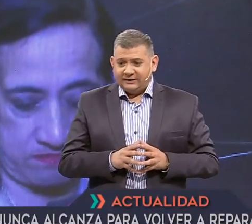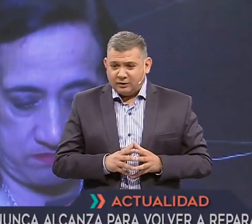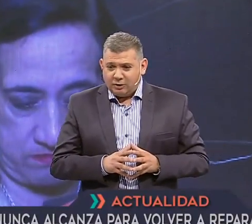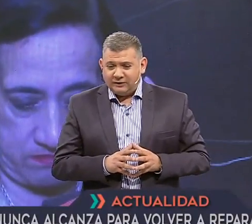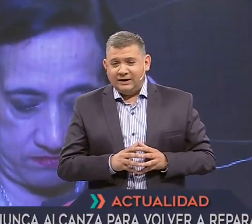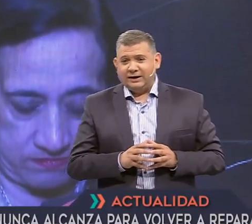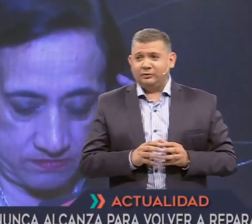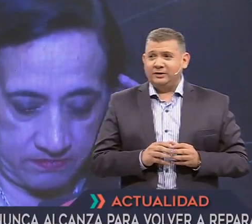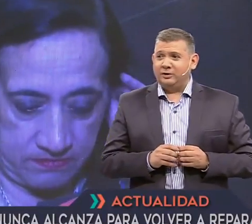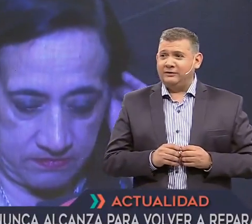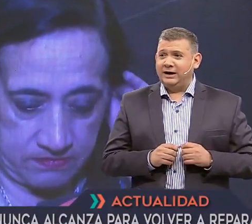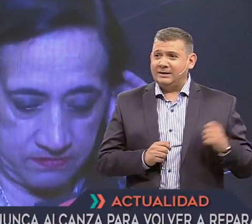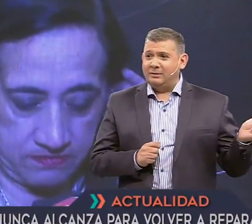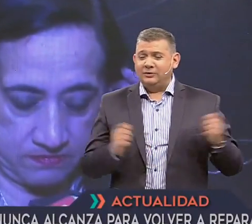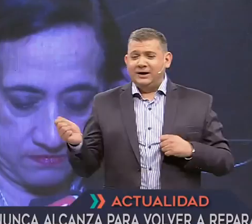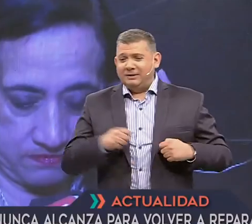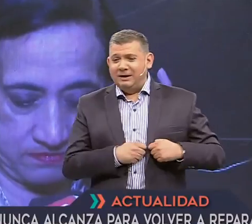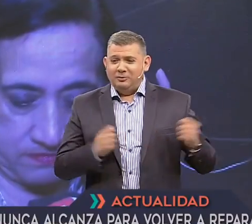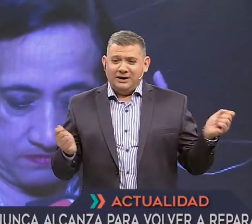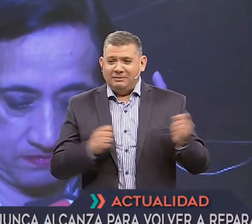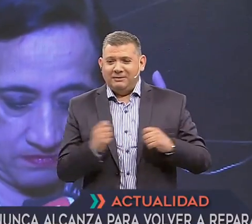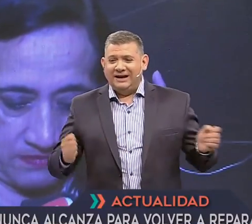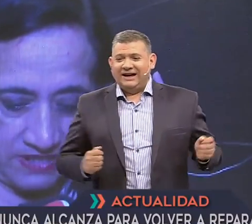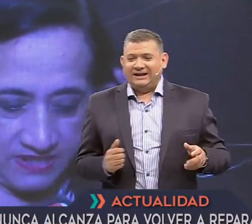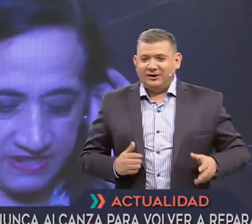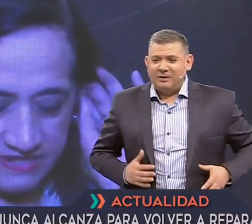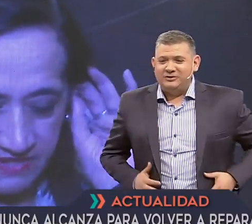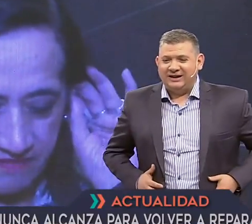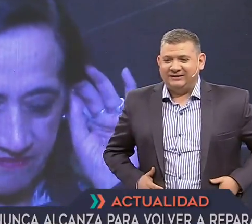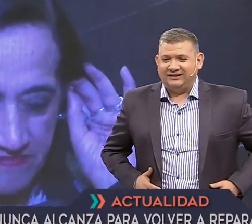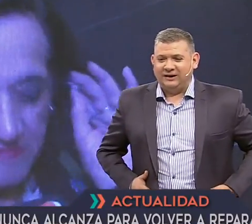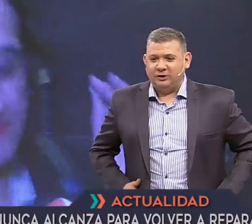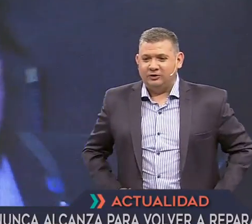muchas gracias, Norma. Ahora sí la dejamos ir, porque al final la llamamos. Vamos, viene. Gracias, Norma. Muchas gracias. Hasta luego.